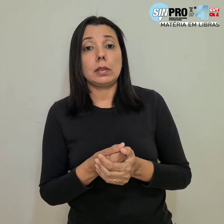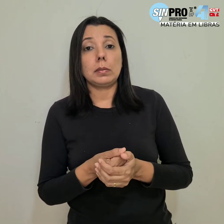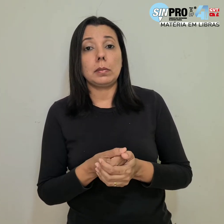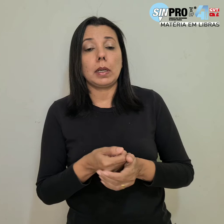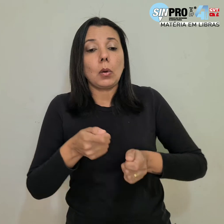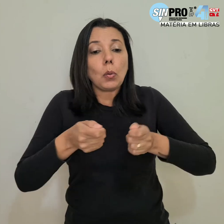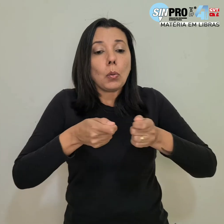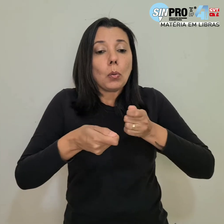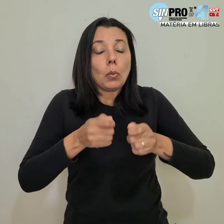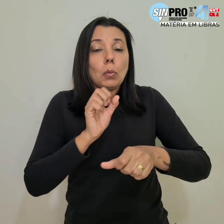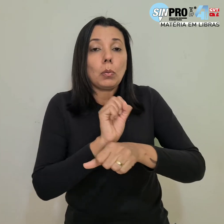contenção do vírus,